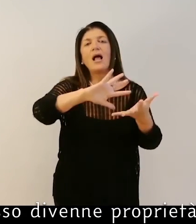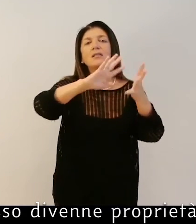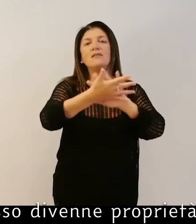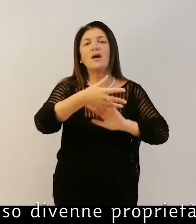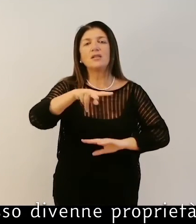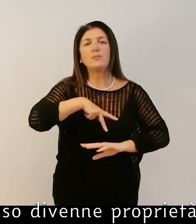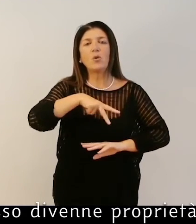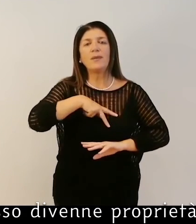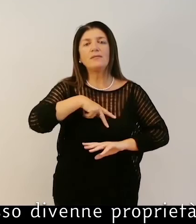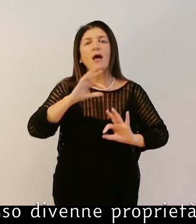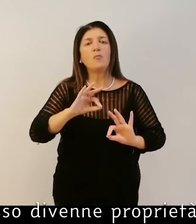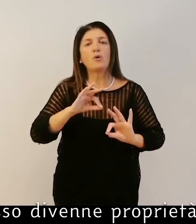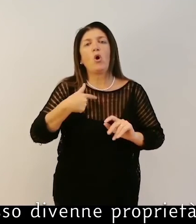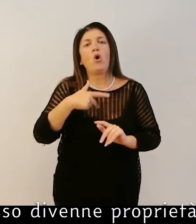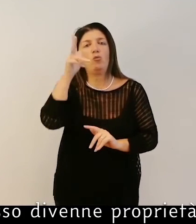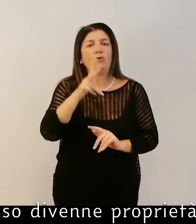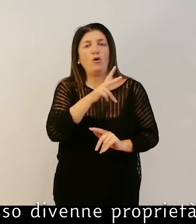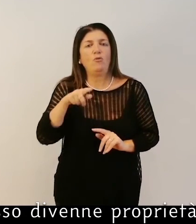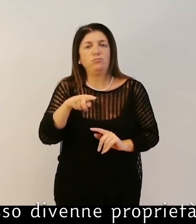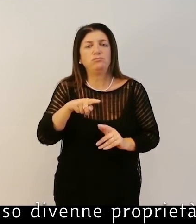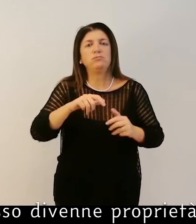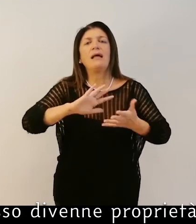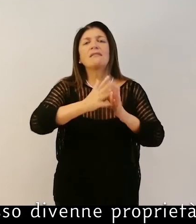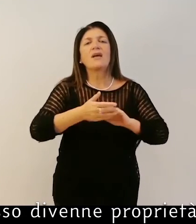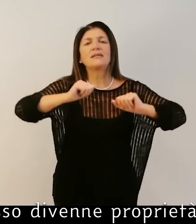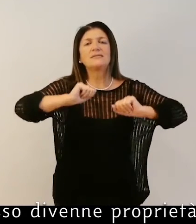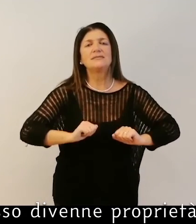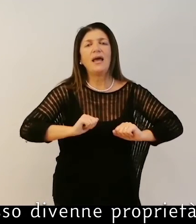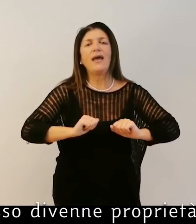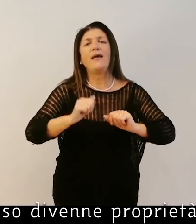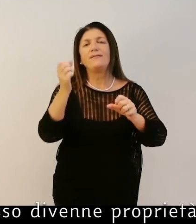Curia Arcivescovile e sede dell'Azione Cattolica.